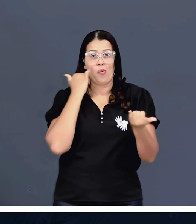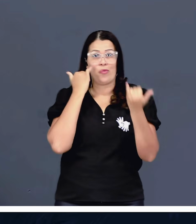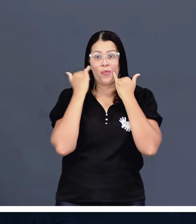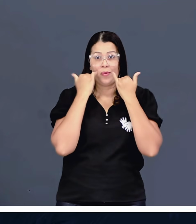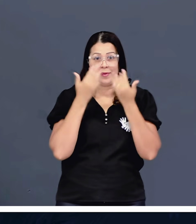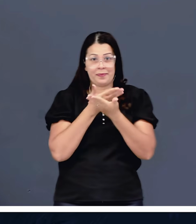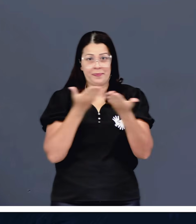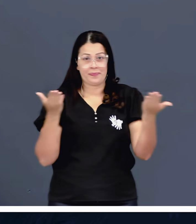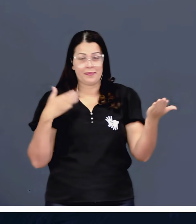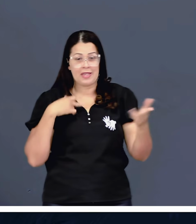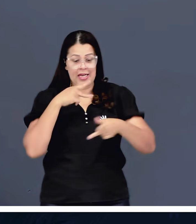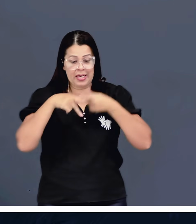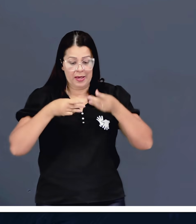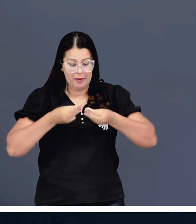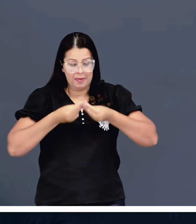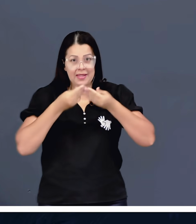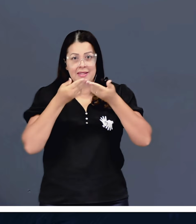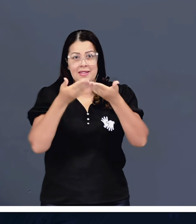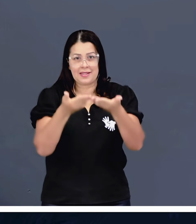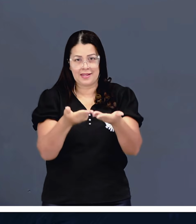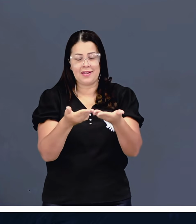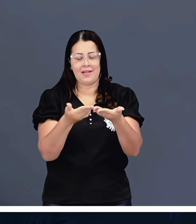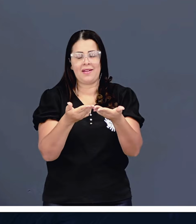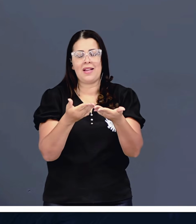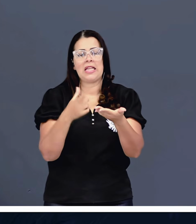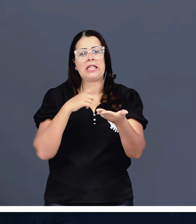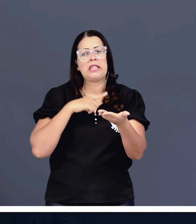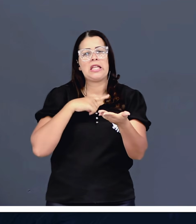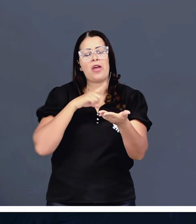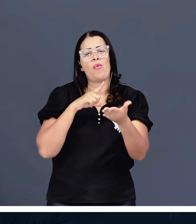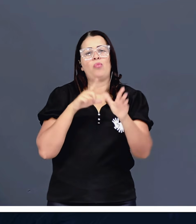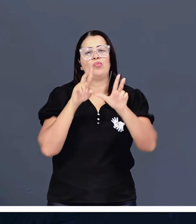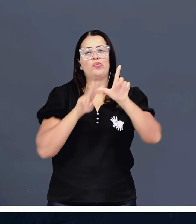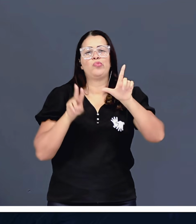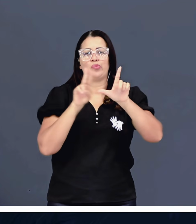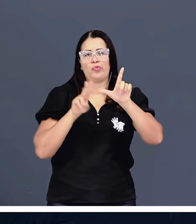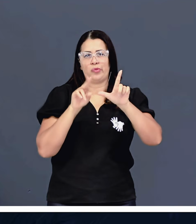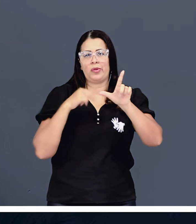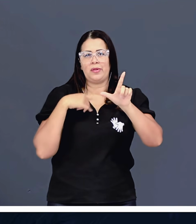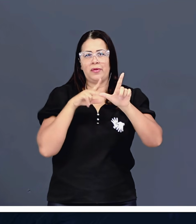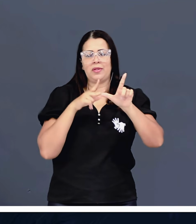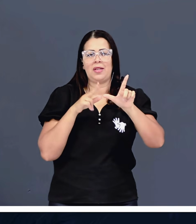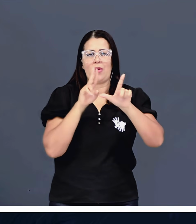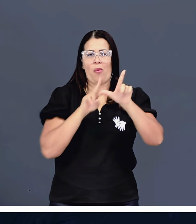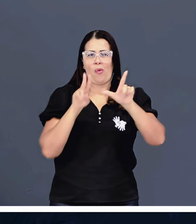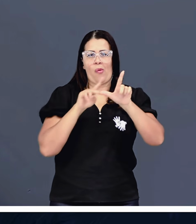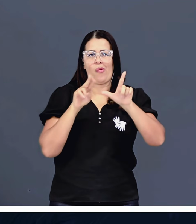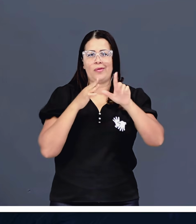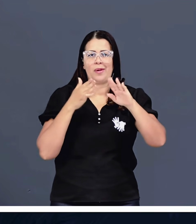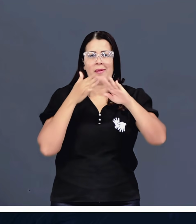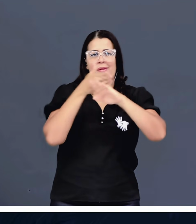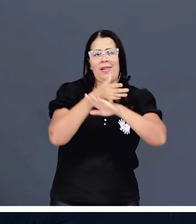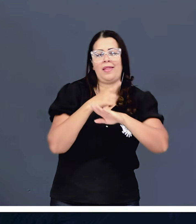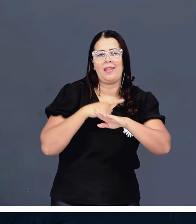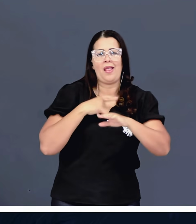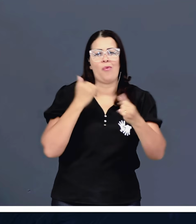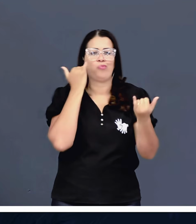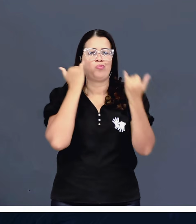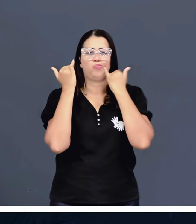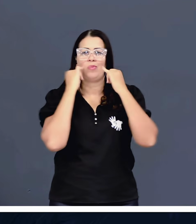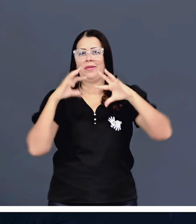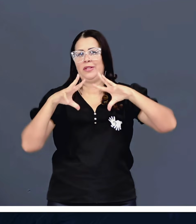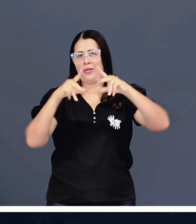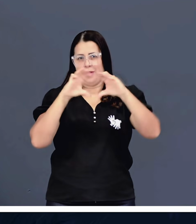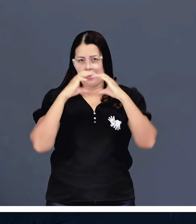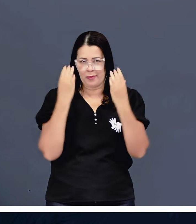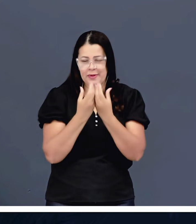informação. Nesse presente que você recebe, tem um QR Code. Quando você acessa, você tem todas as informações da